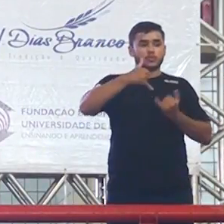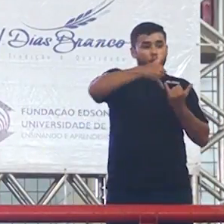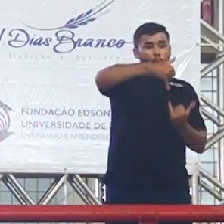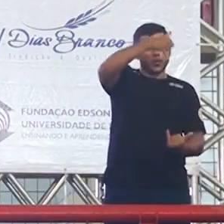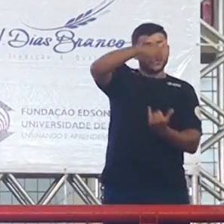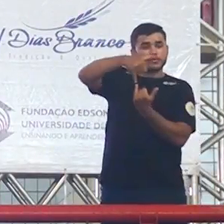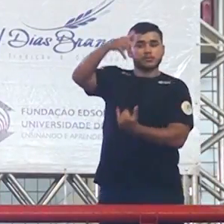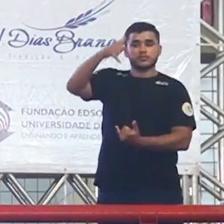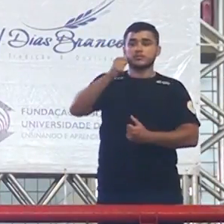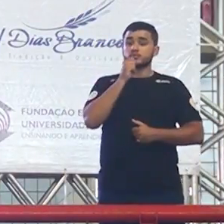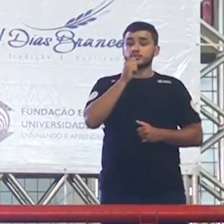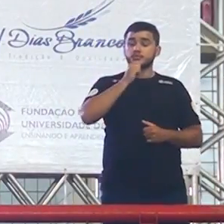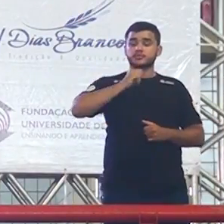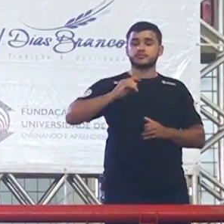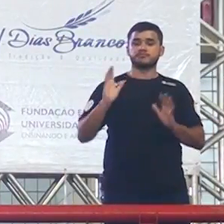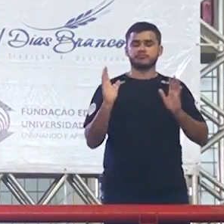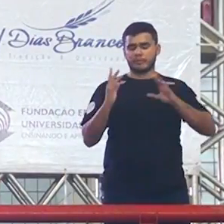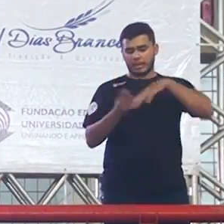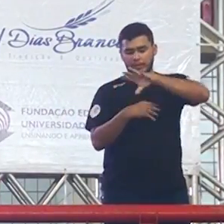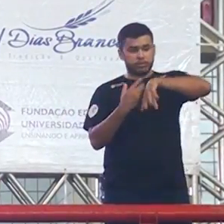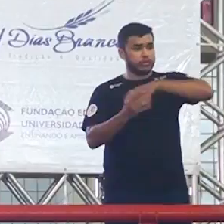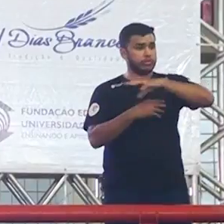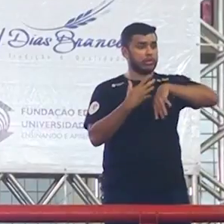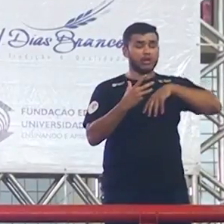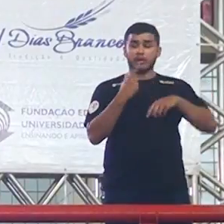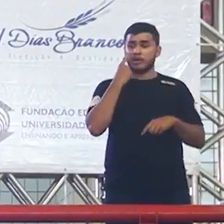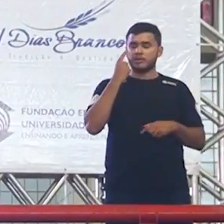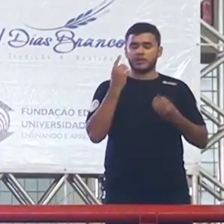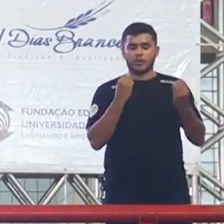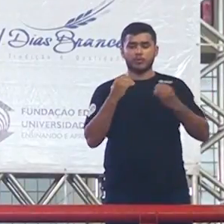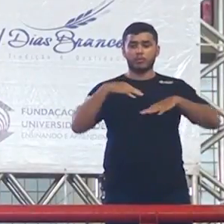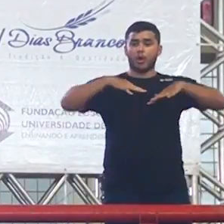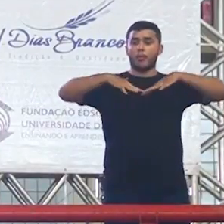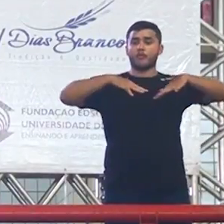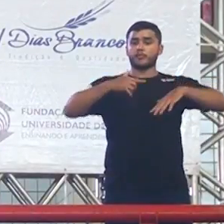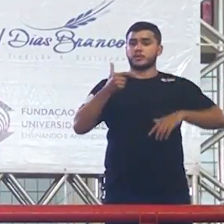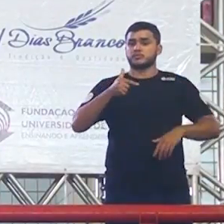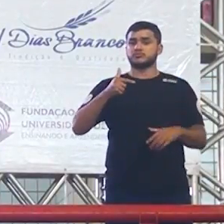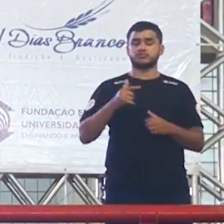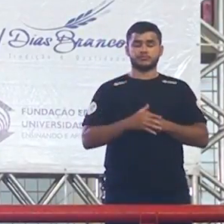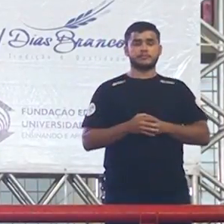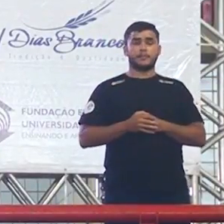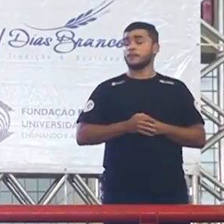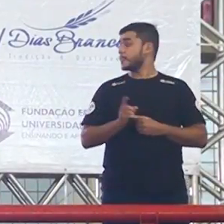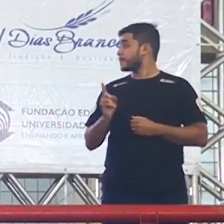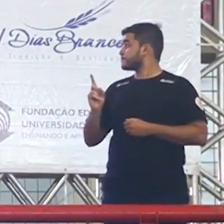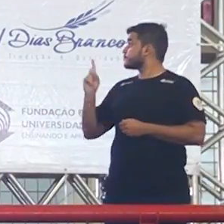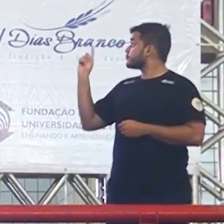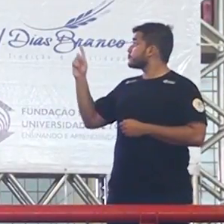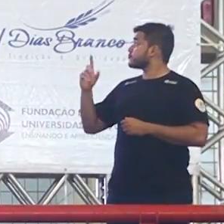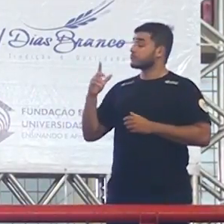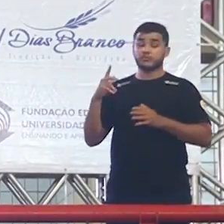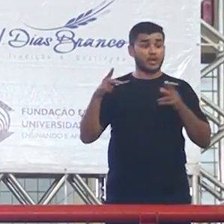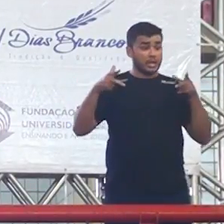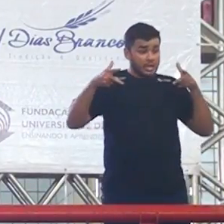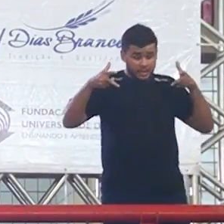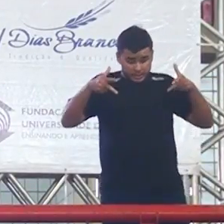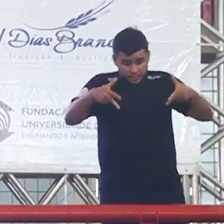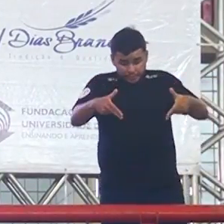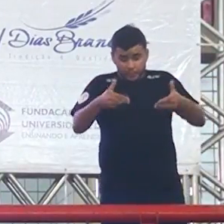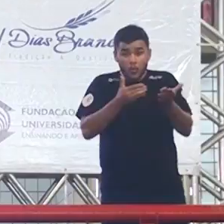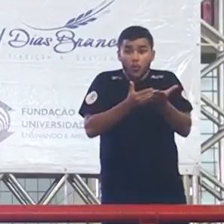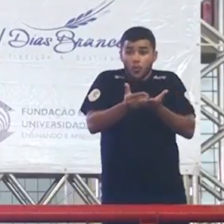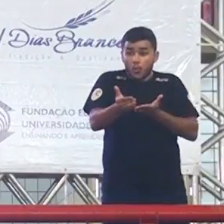uma diferença de potencial aí. Eles ficam desorganizados. Eles não sabem para onde vão. Foi claro? Quando eu pego esses fios e